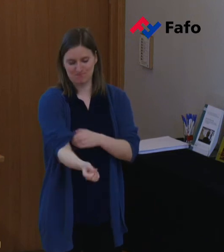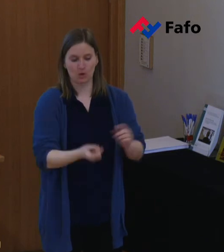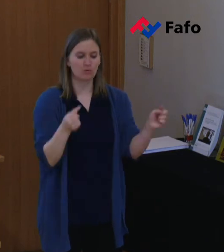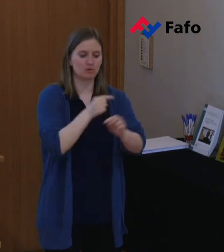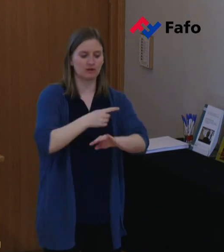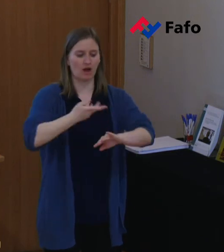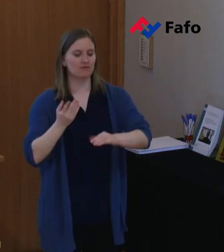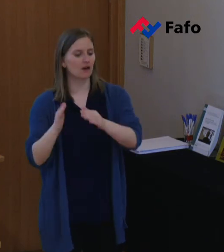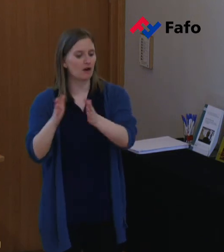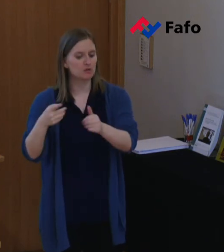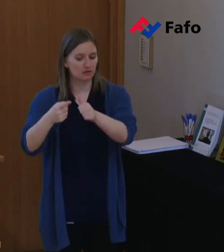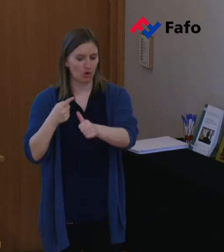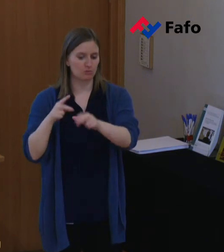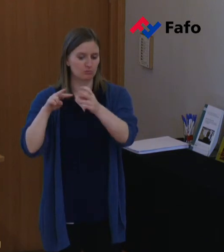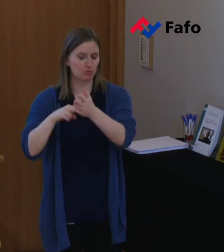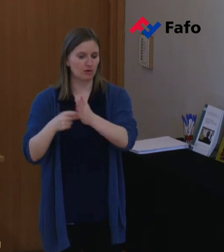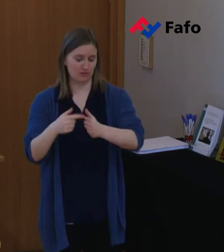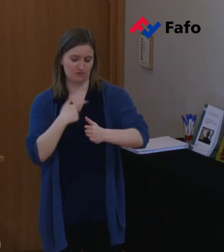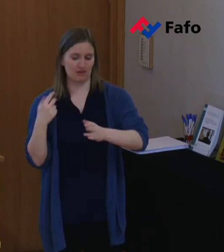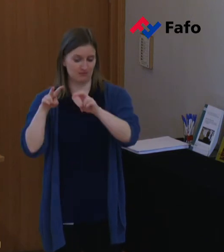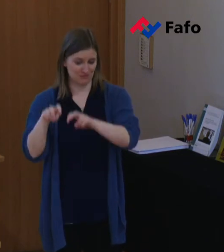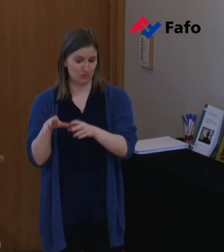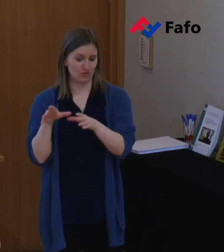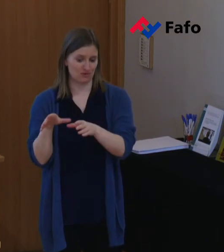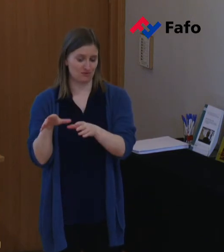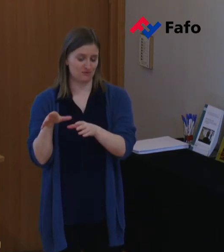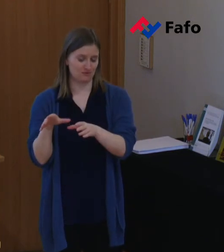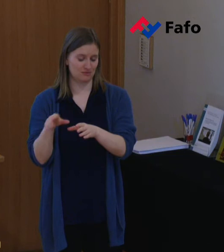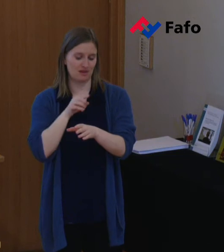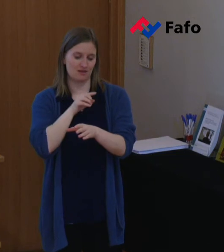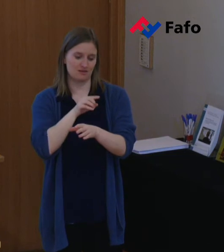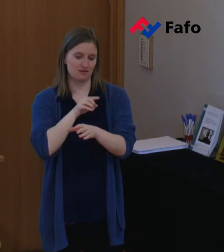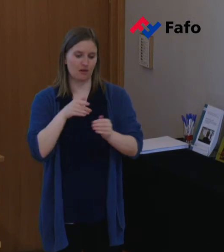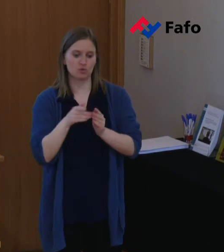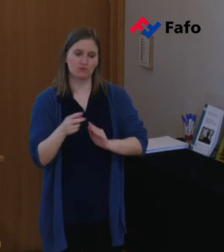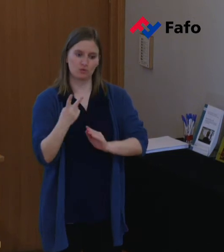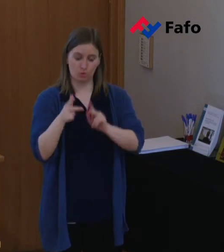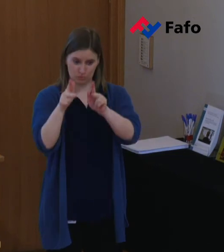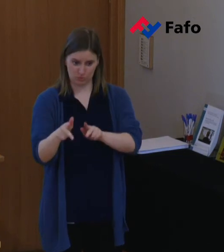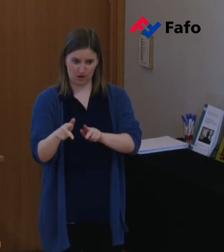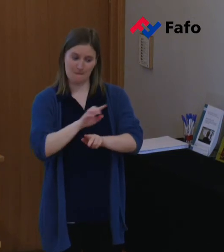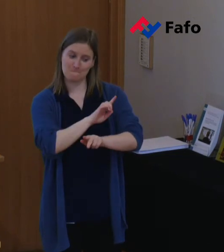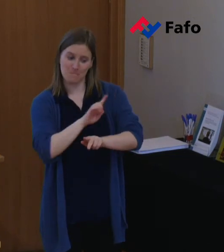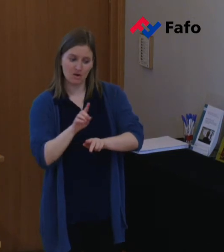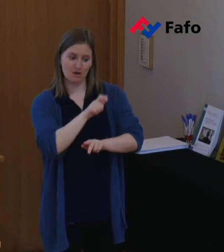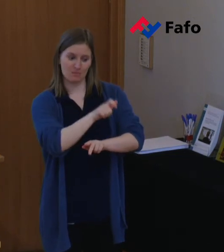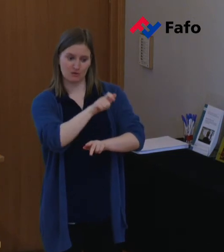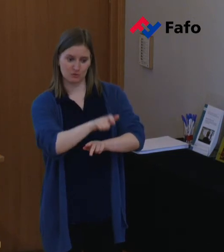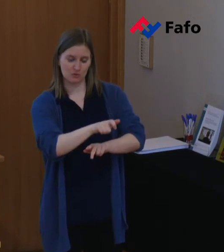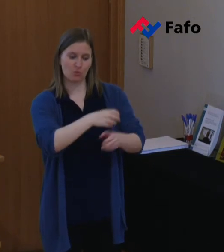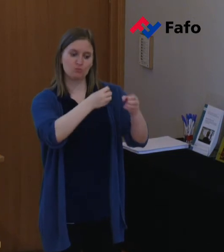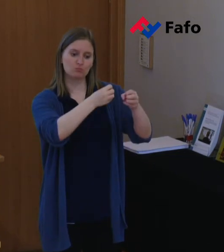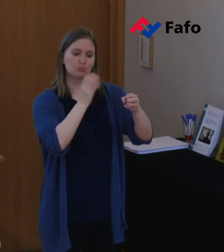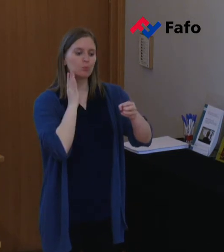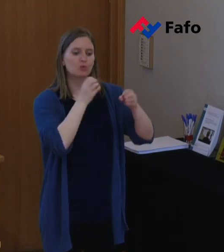Housing First-prosjekter som vi i FAFO har sett på, så det er bortsett fra 2 brukere kun personer som har vært bostedsløse